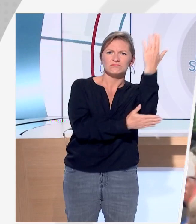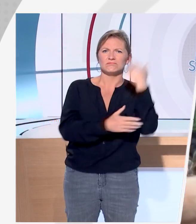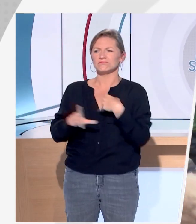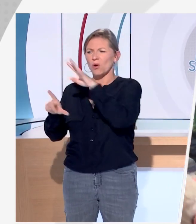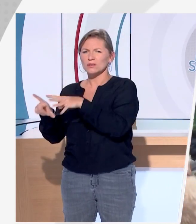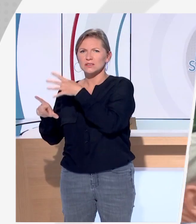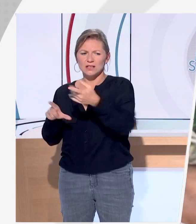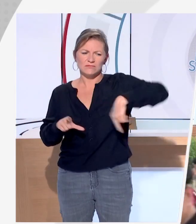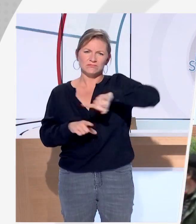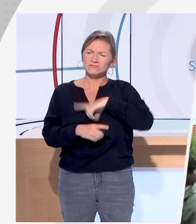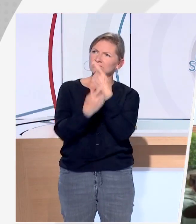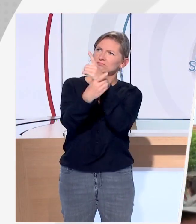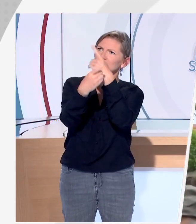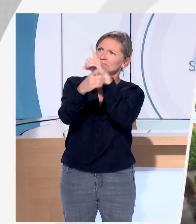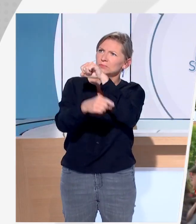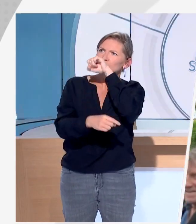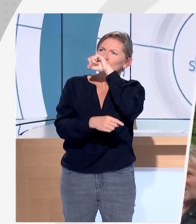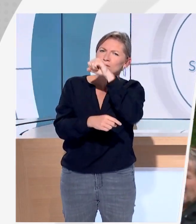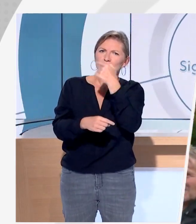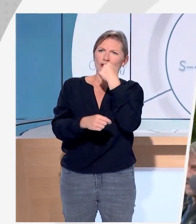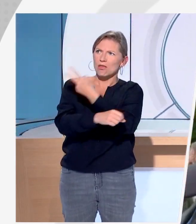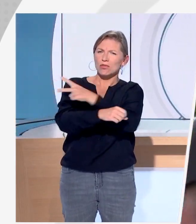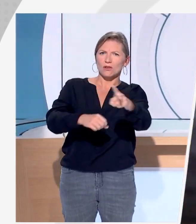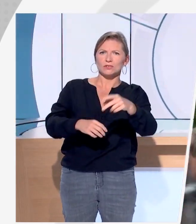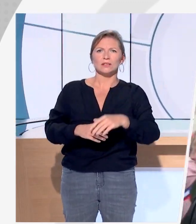leur passion qu'ils estiment menacée.